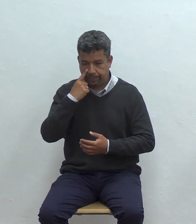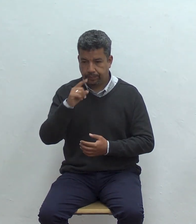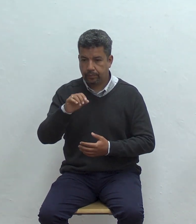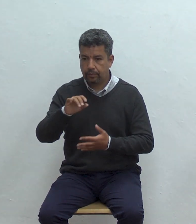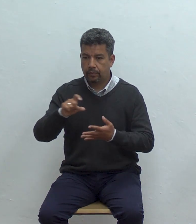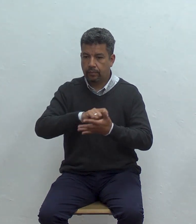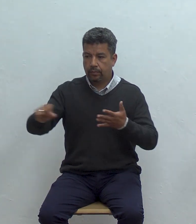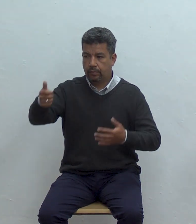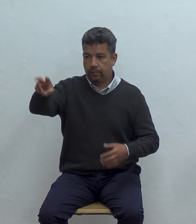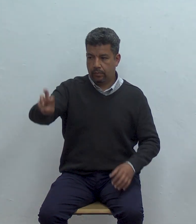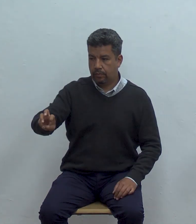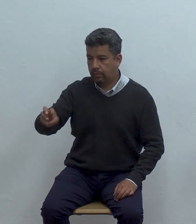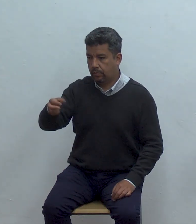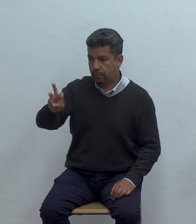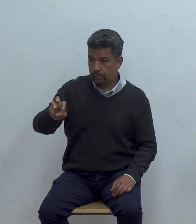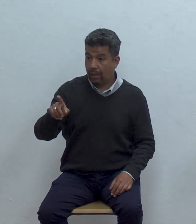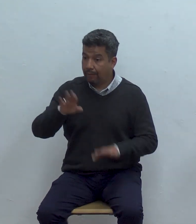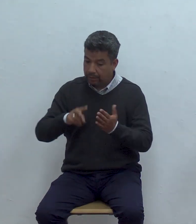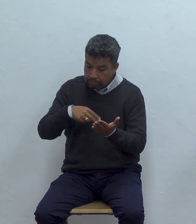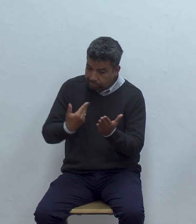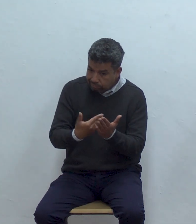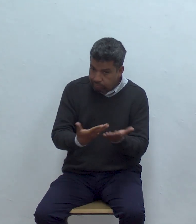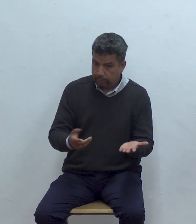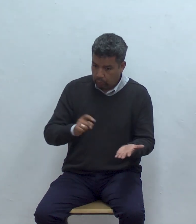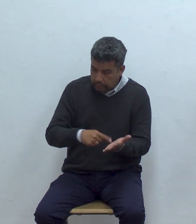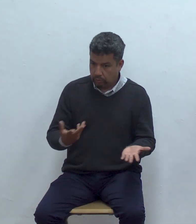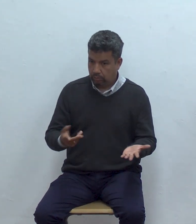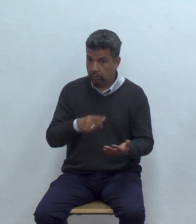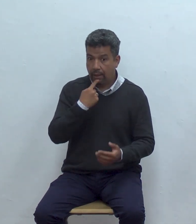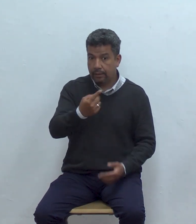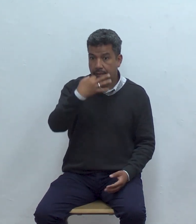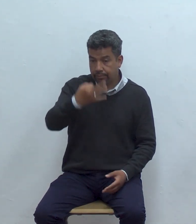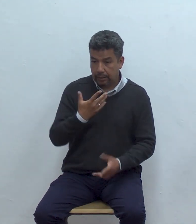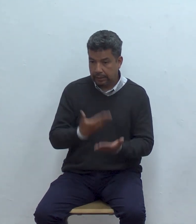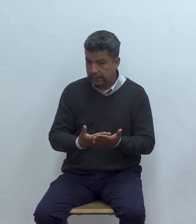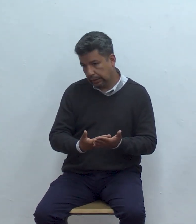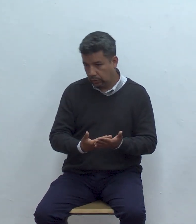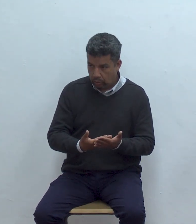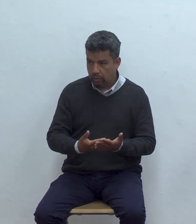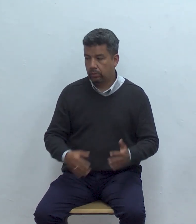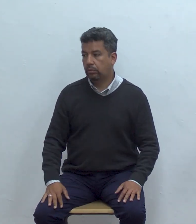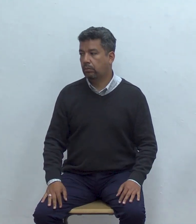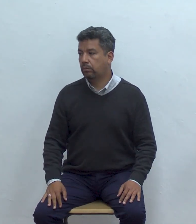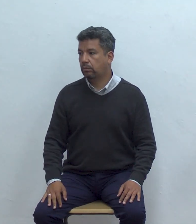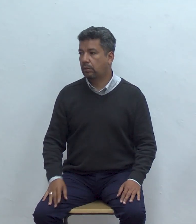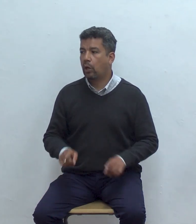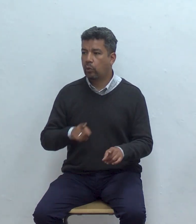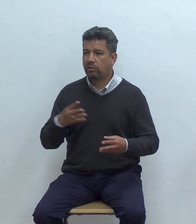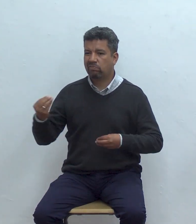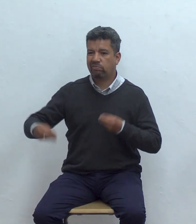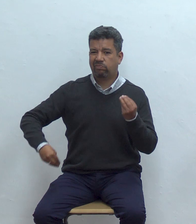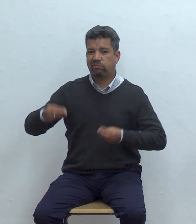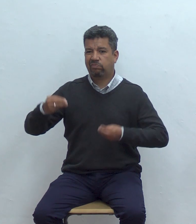versículo 18. Por eso le digo, usted tiene que examinar las escrituras para ver si lo que se dice es así. Los detractores